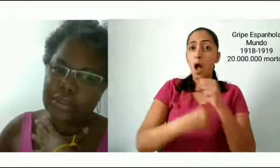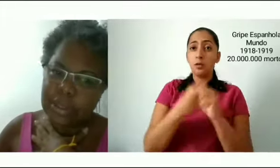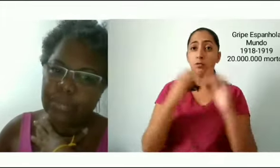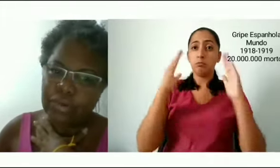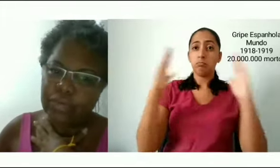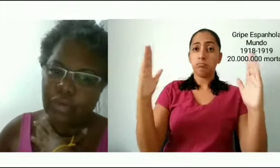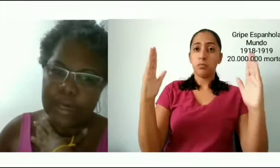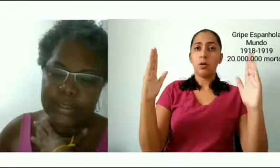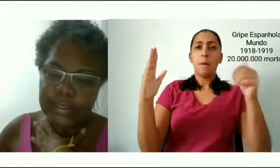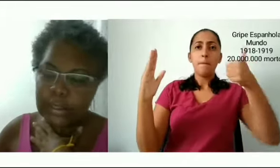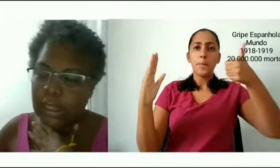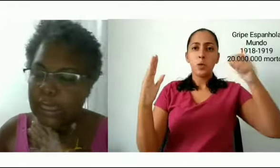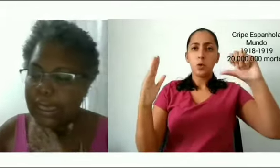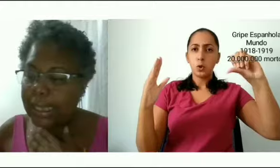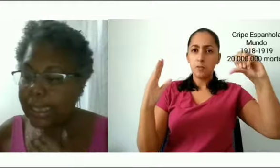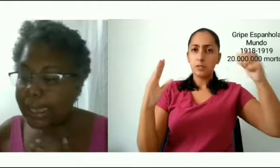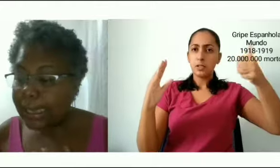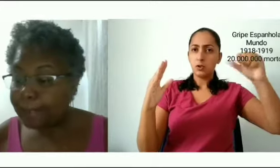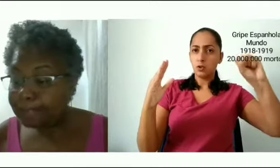forte,